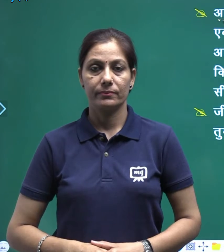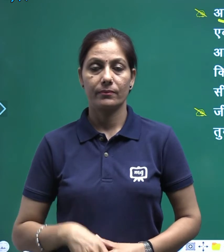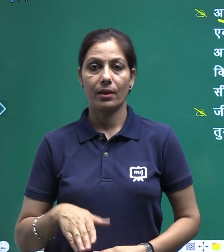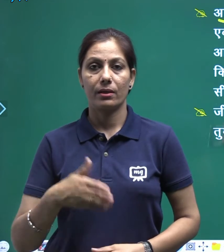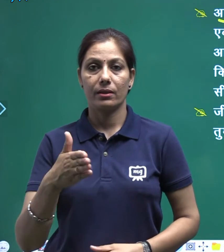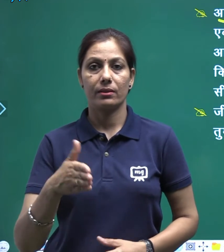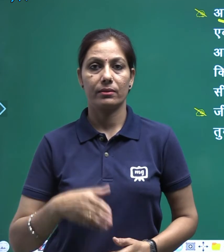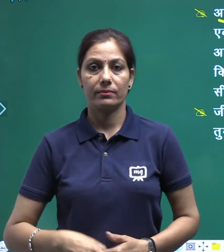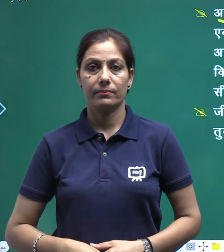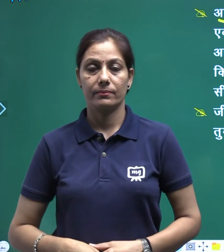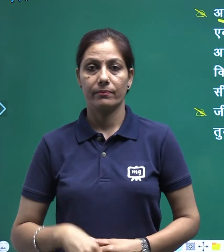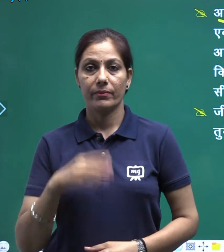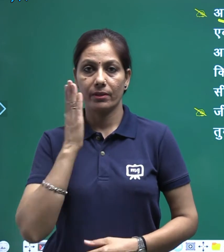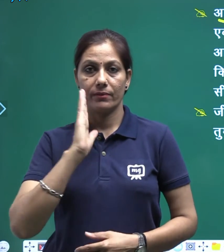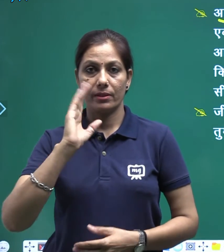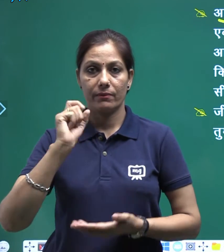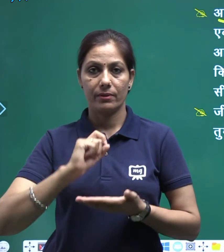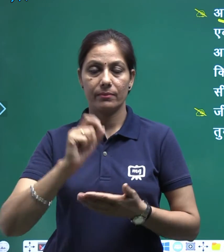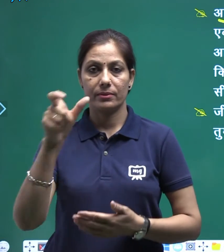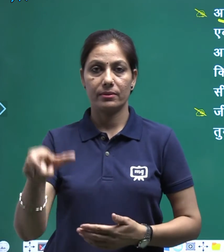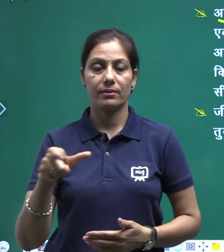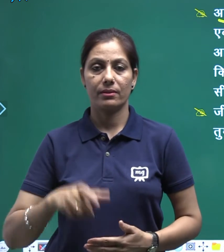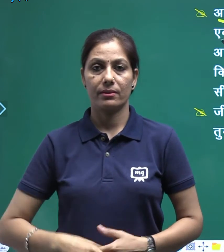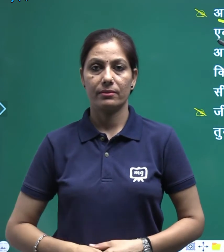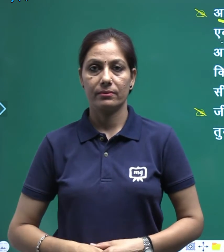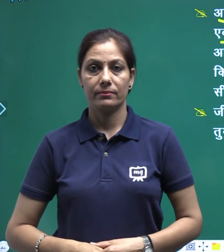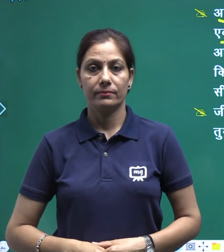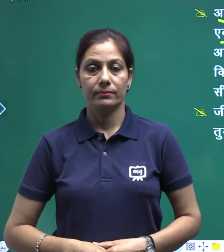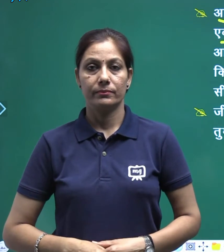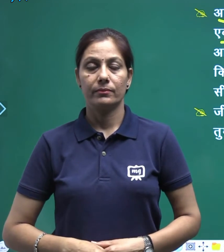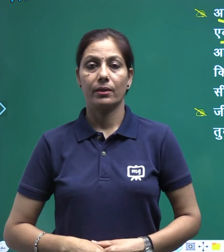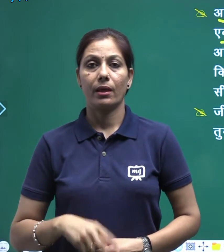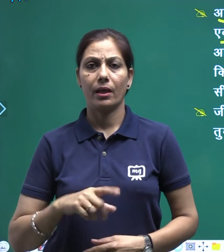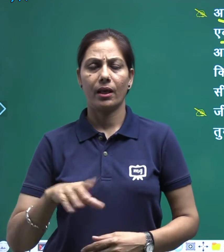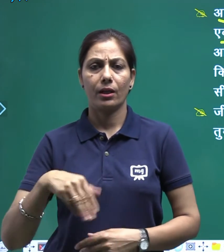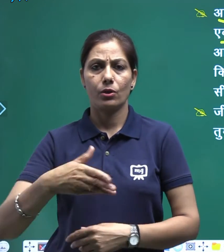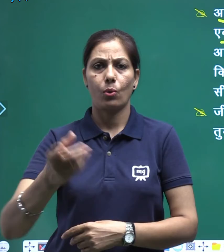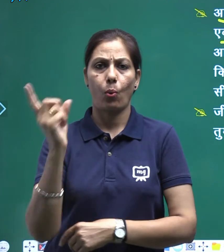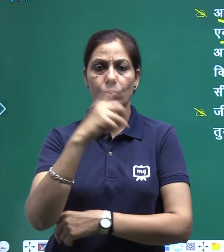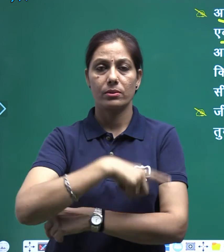आगे कवि कहते हैं कि एक रोज